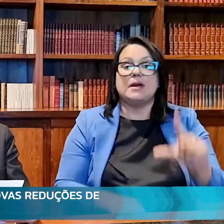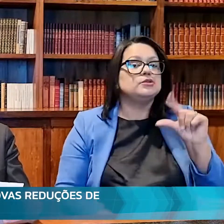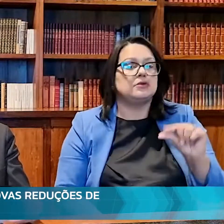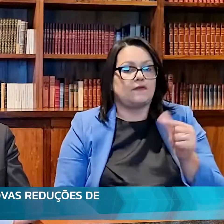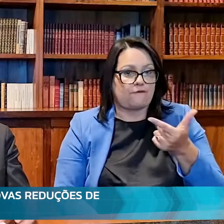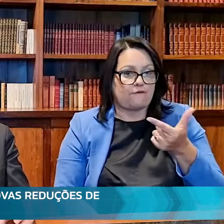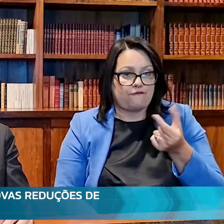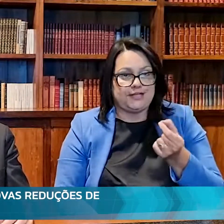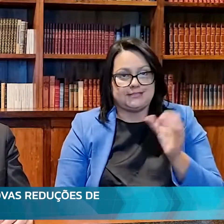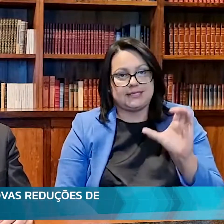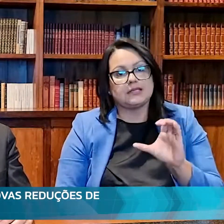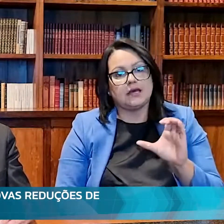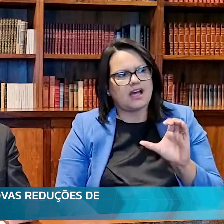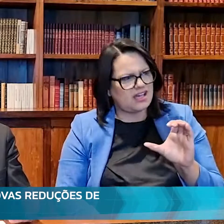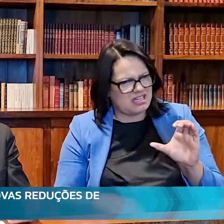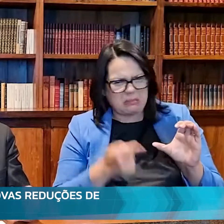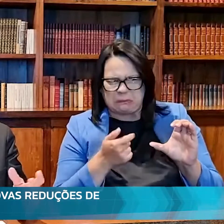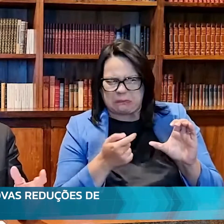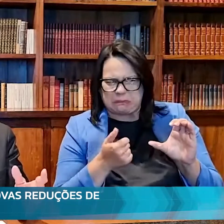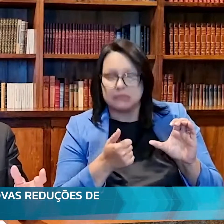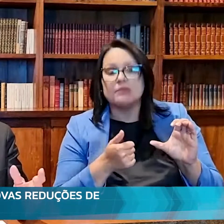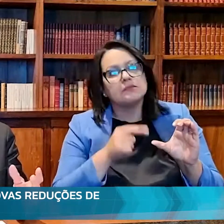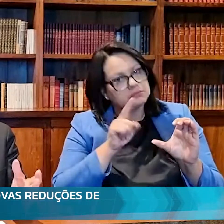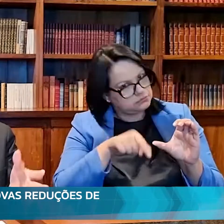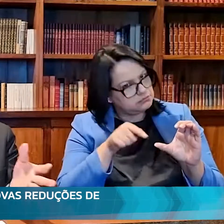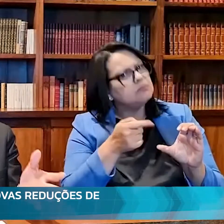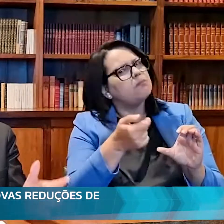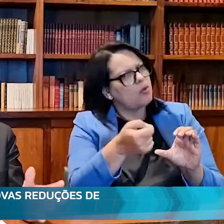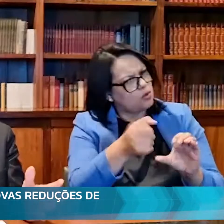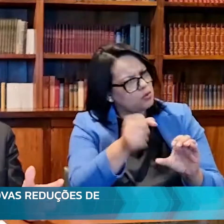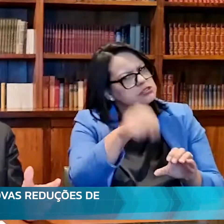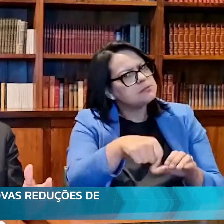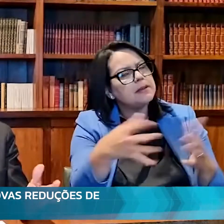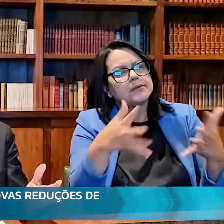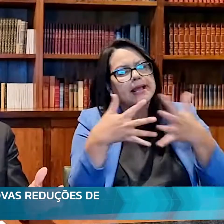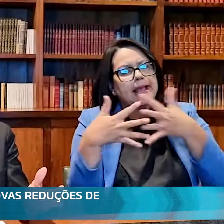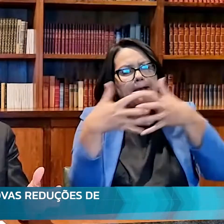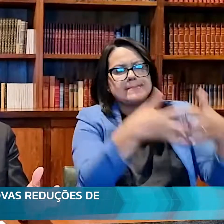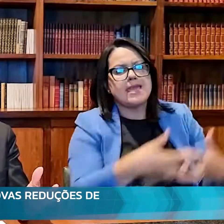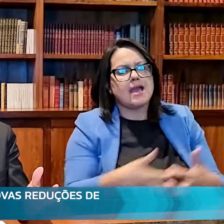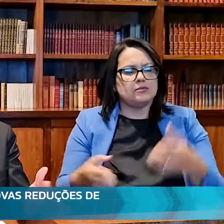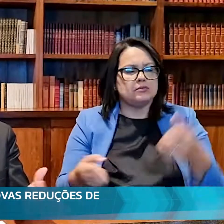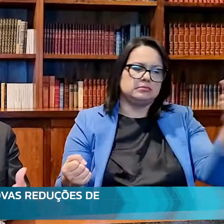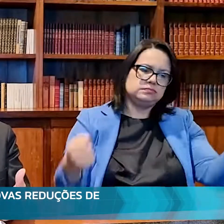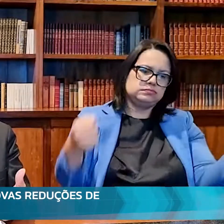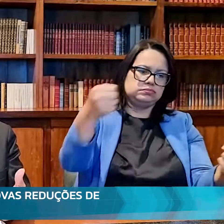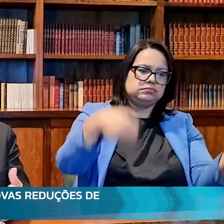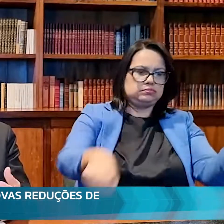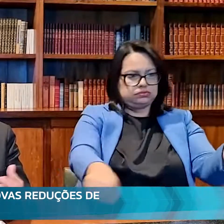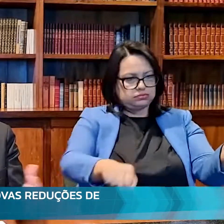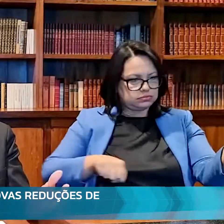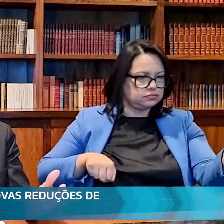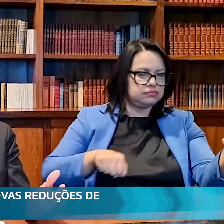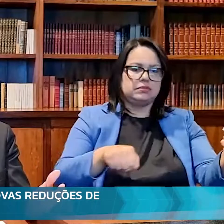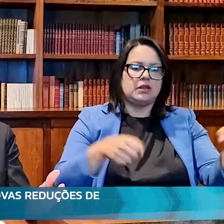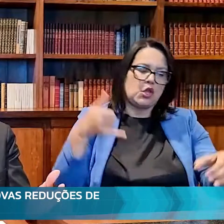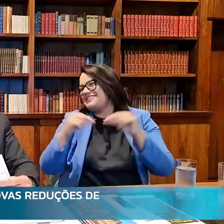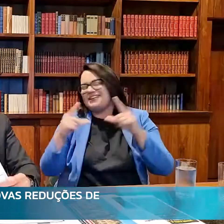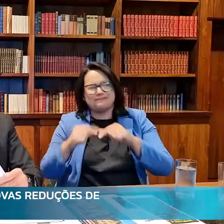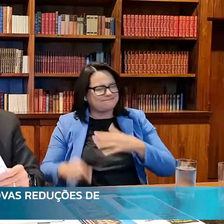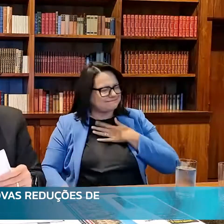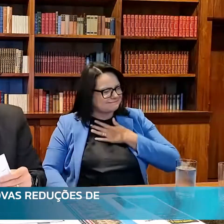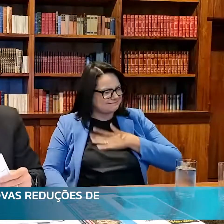coisa. Mas você pode ver, um caminhoneiro, por muitas vezes, ele bota em média no tanque do seu carro 500 litros